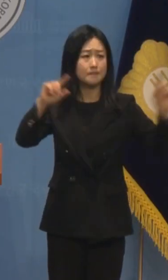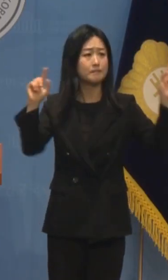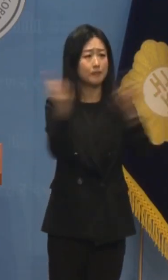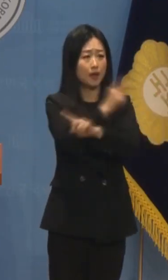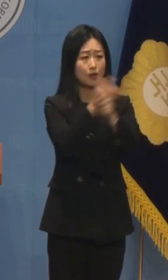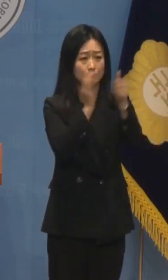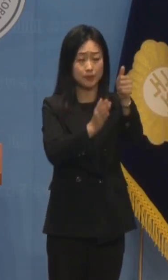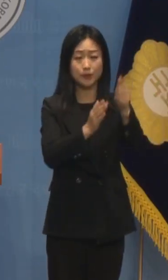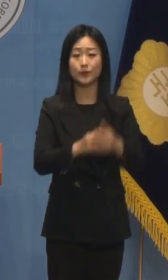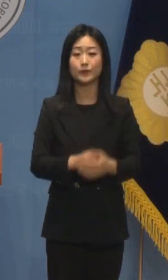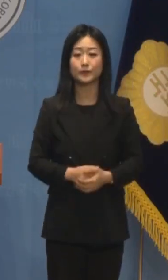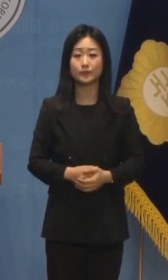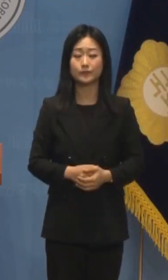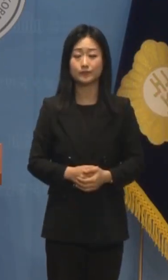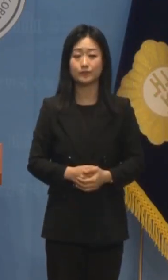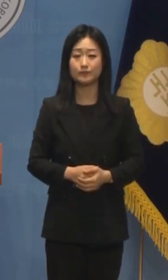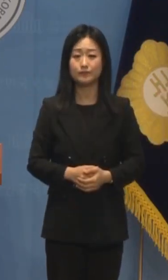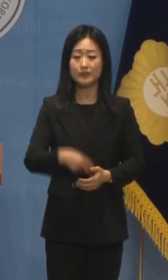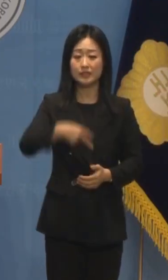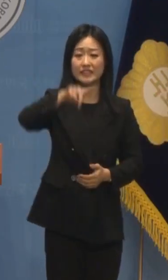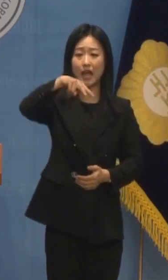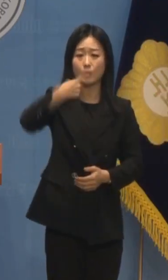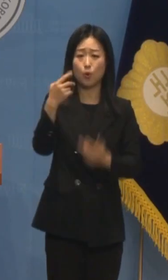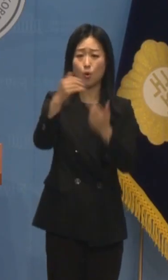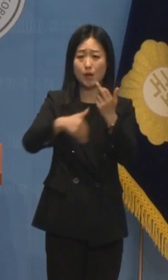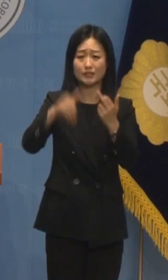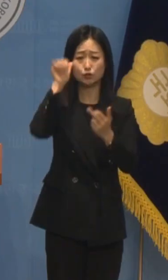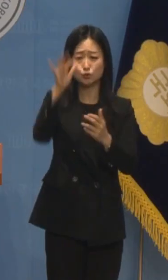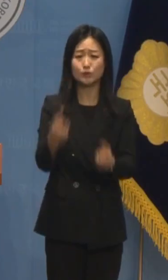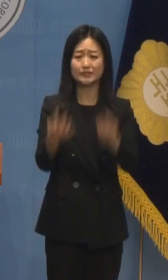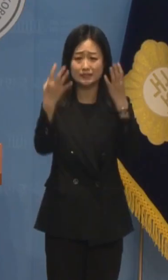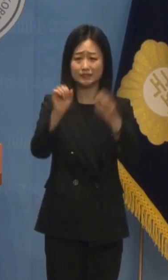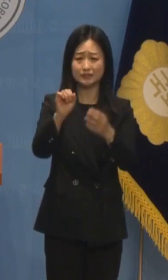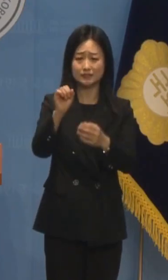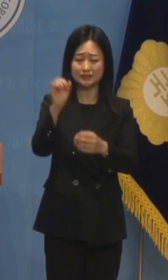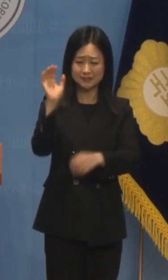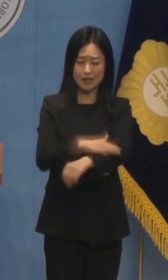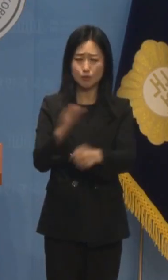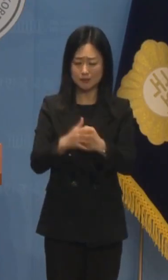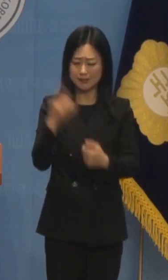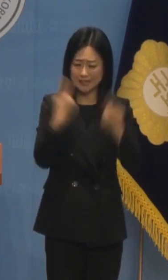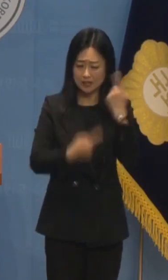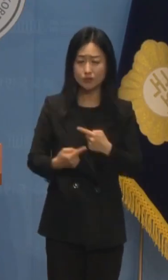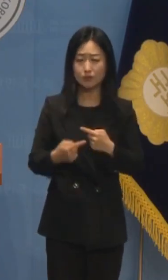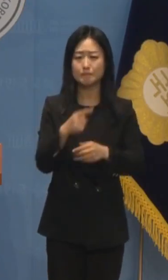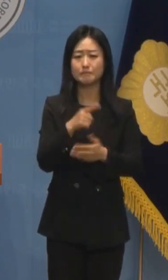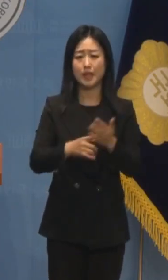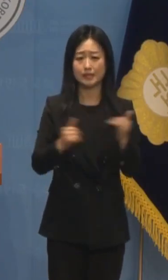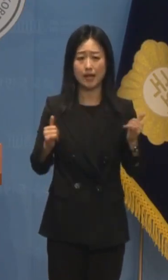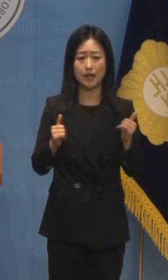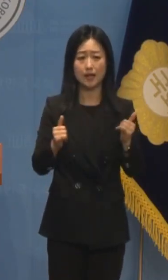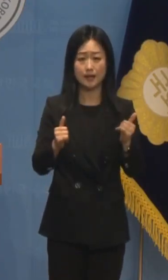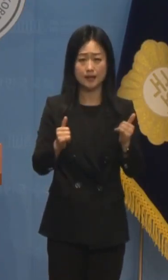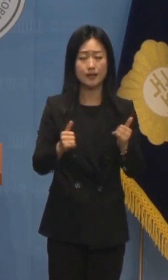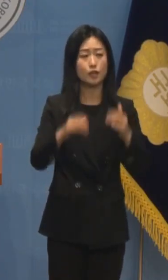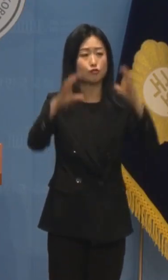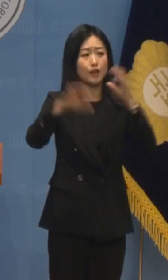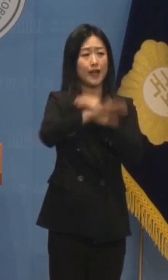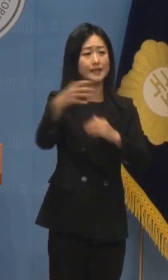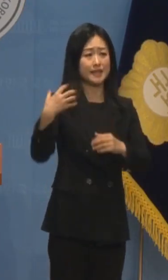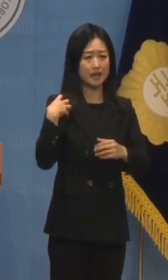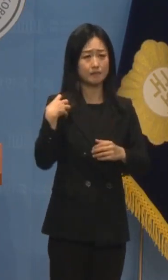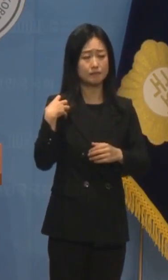수정하십시오. 그것이 사도광산 추도식으로 상처 입으신 피해자 유족분들께 국가의